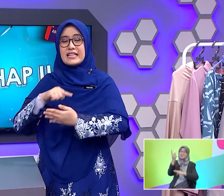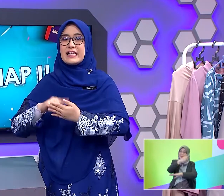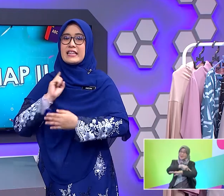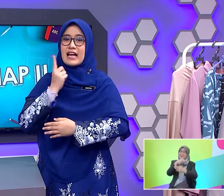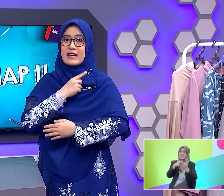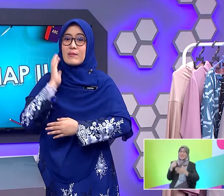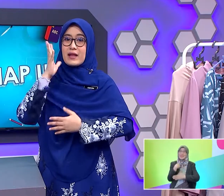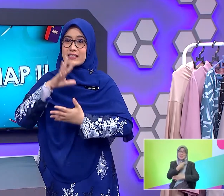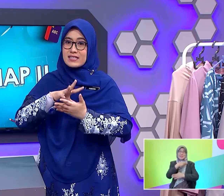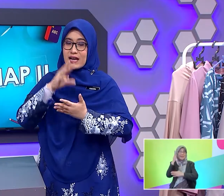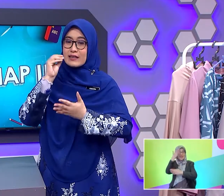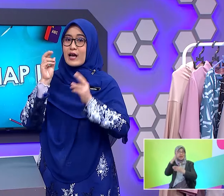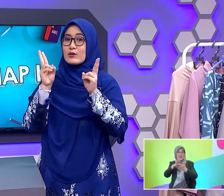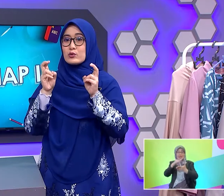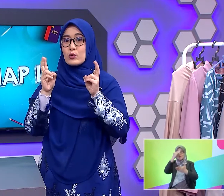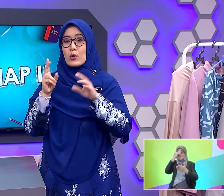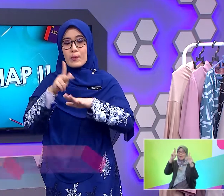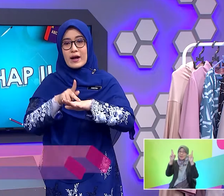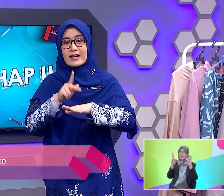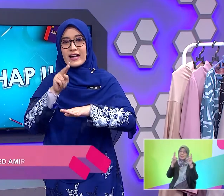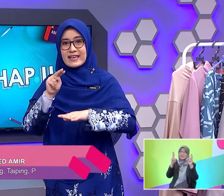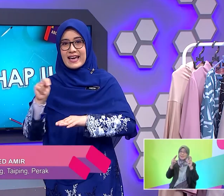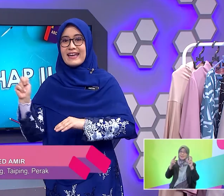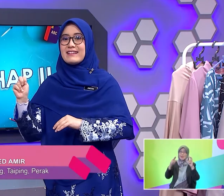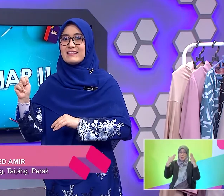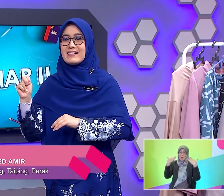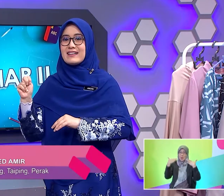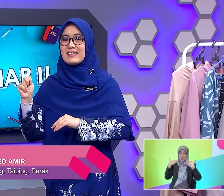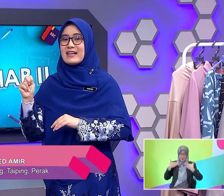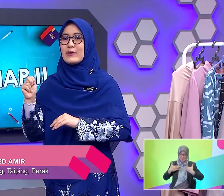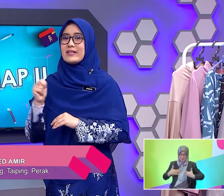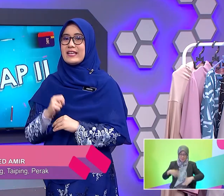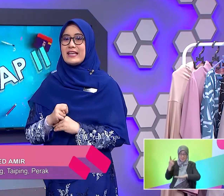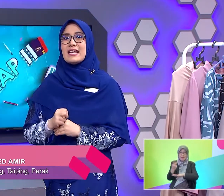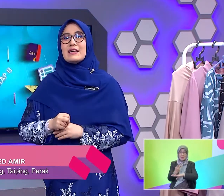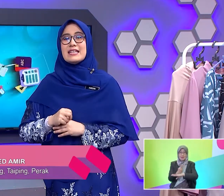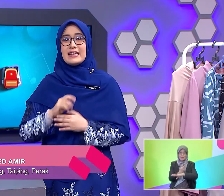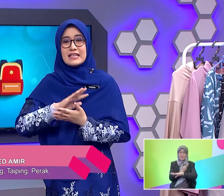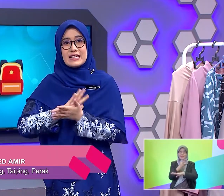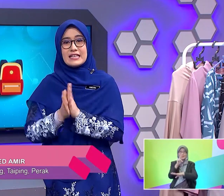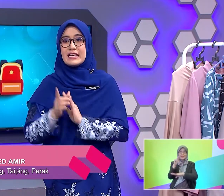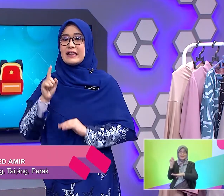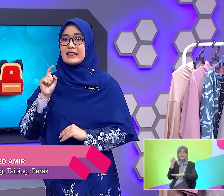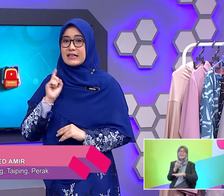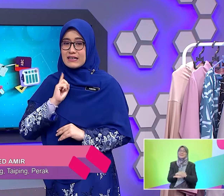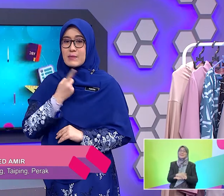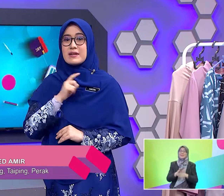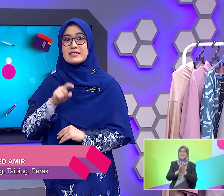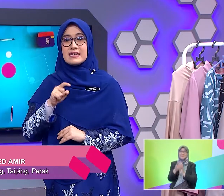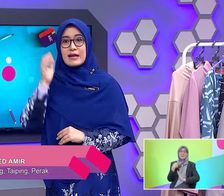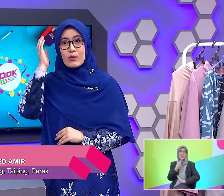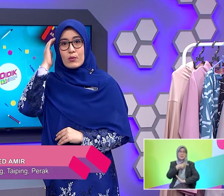ini kita akan belajar salju pakaian Hai Oke Jadi kita